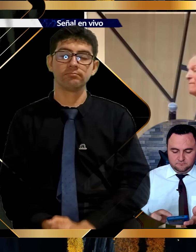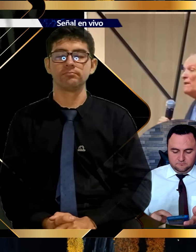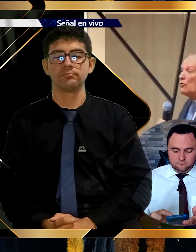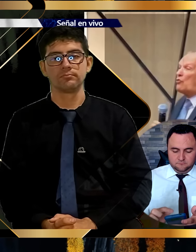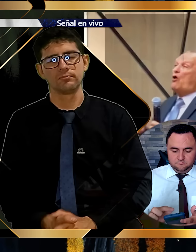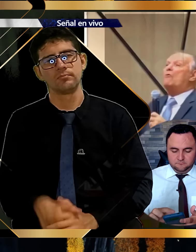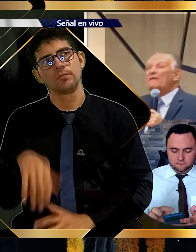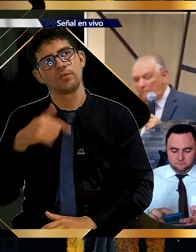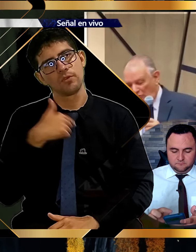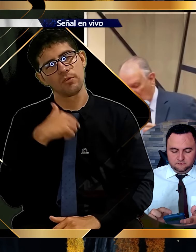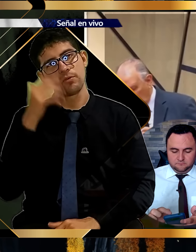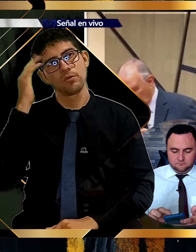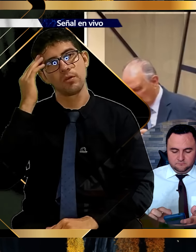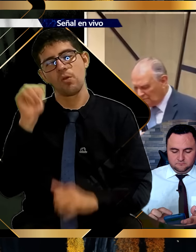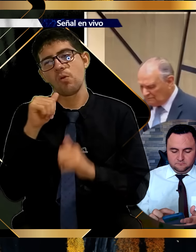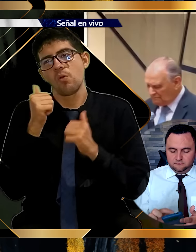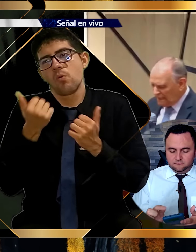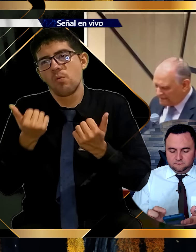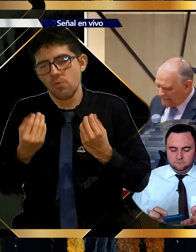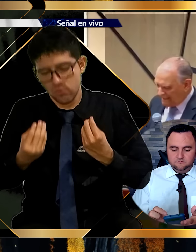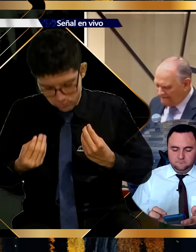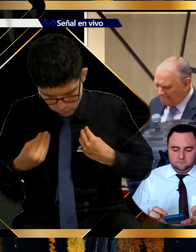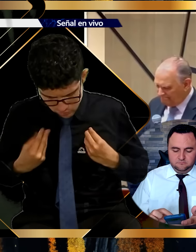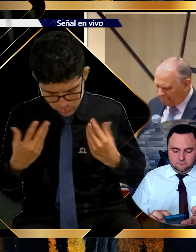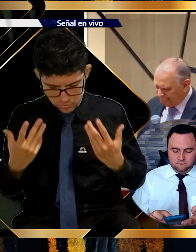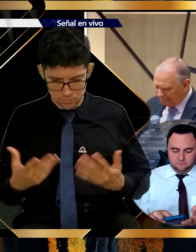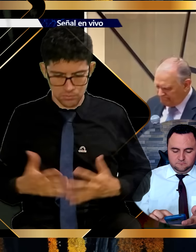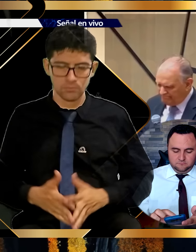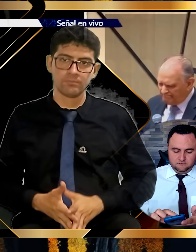saber yo, ¿cómo vivo? Así que,